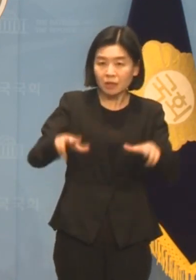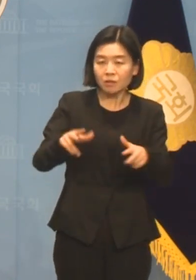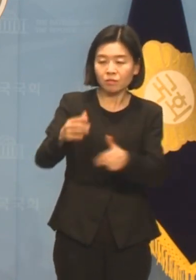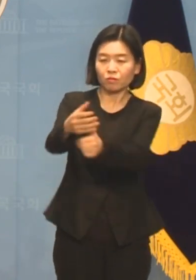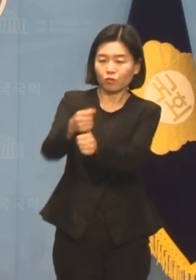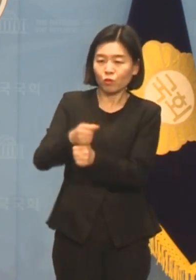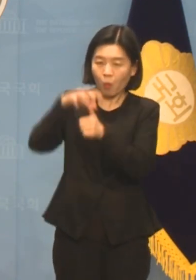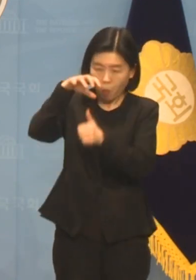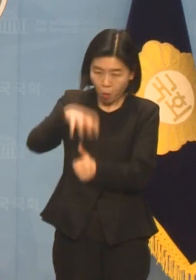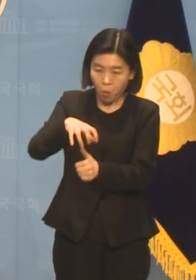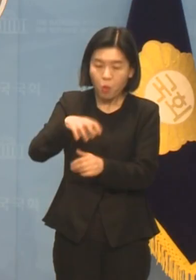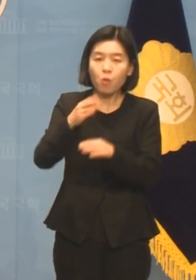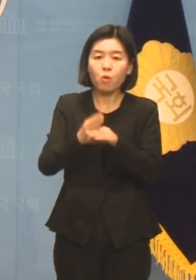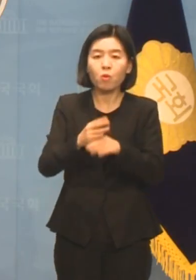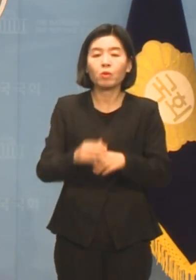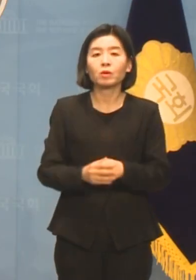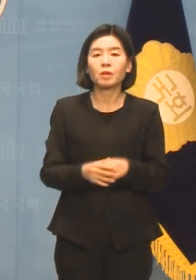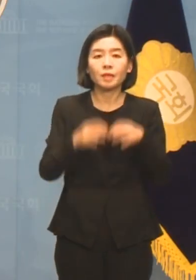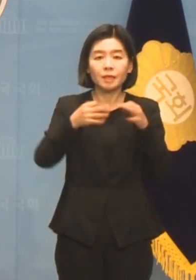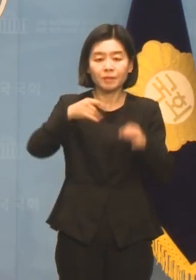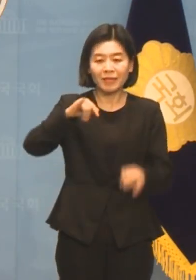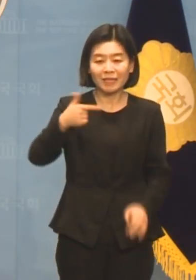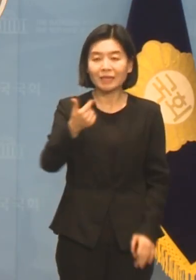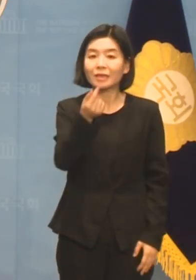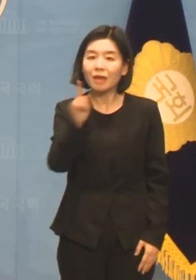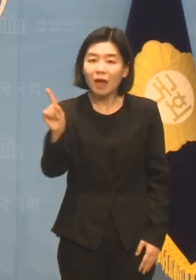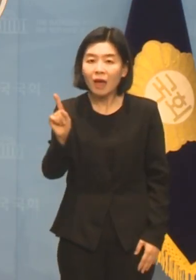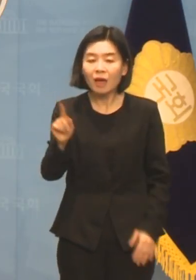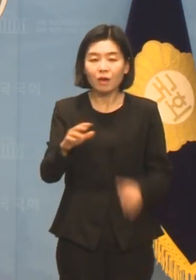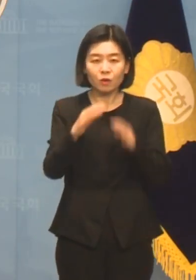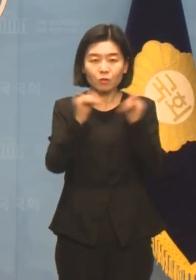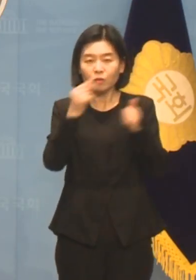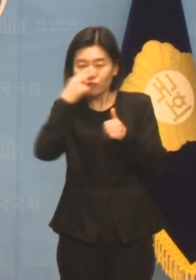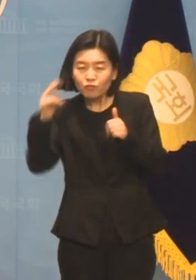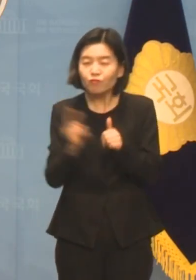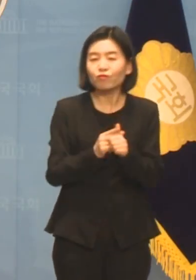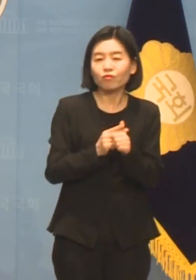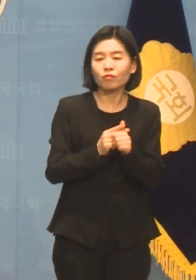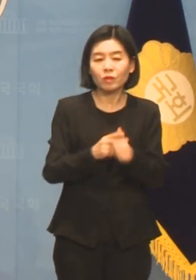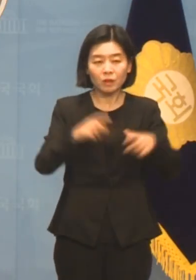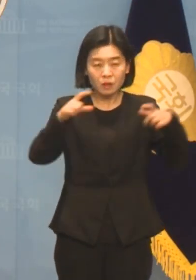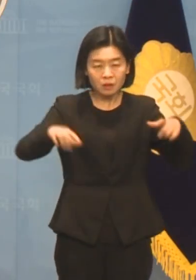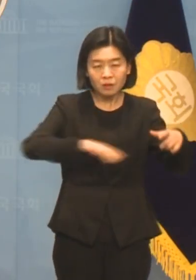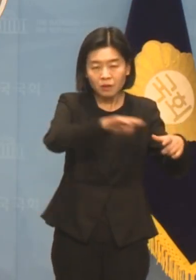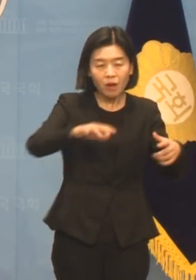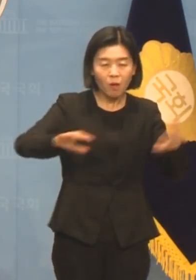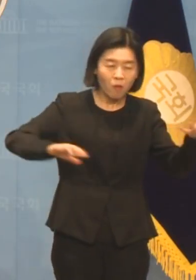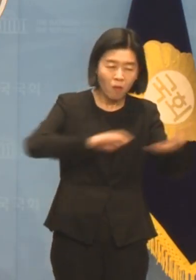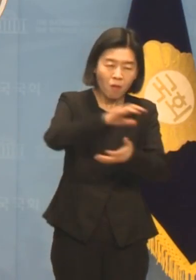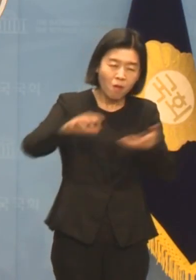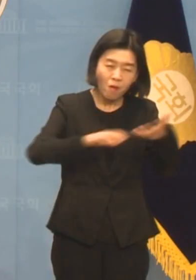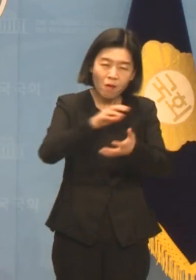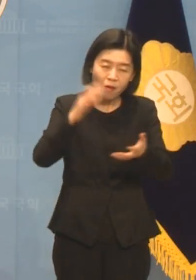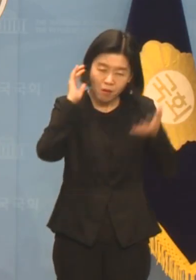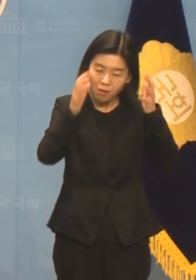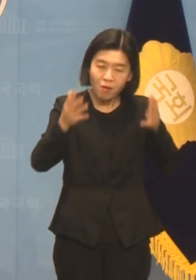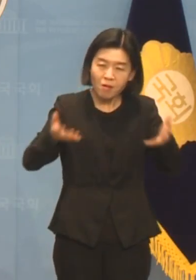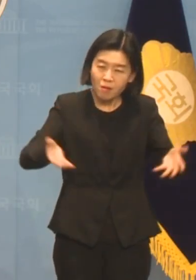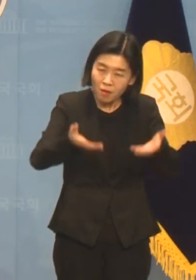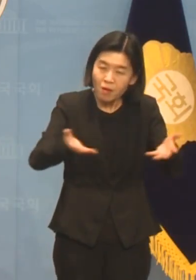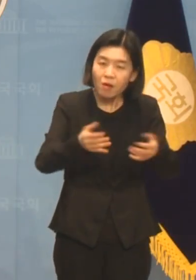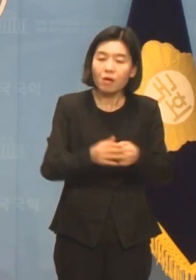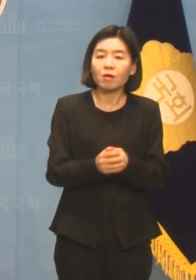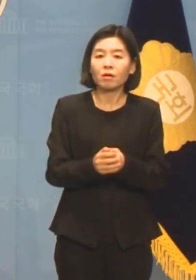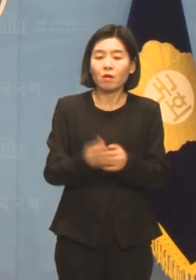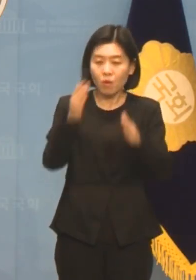상태입니다. 김진아 군수는 군민을 욕보였으며 지역사회를 혼란에 빠뜨렸습니다.